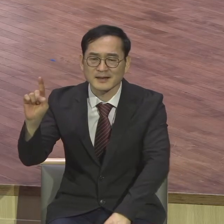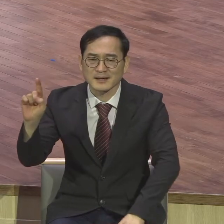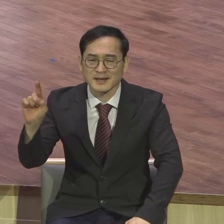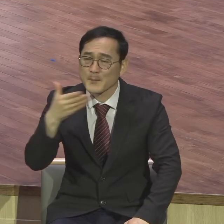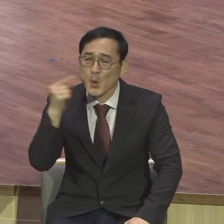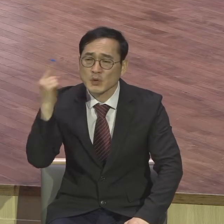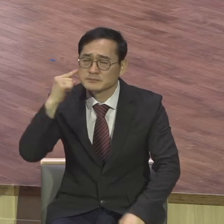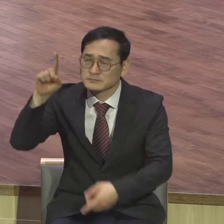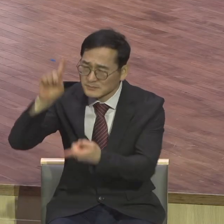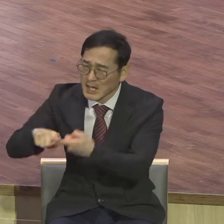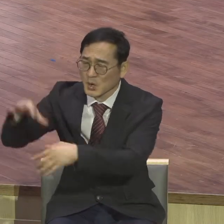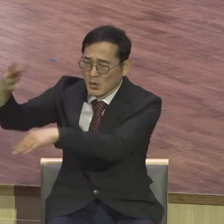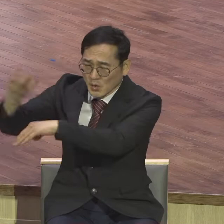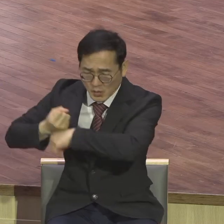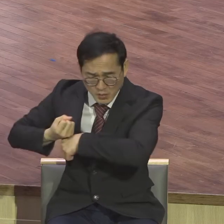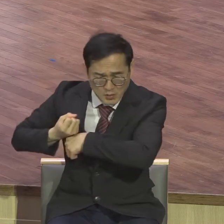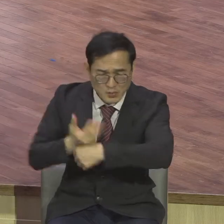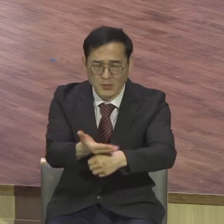있는 그대로 전하라.